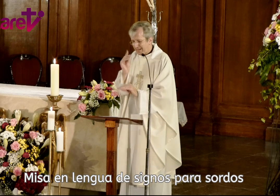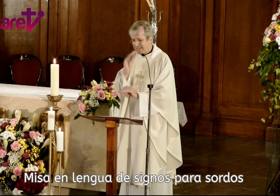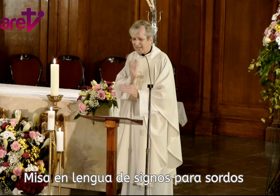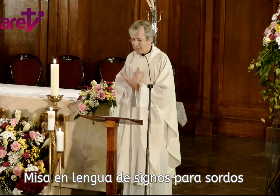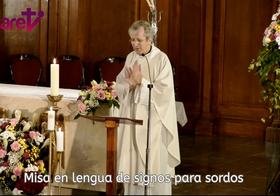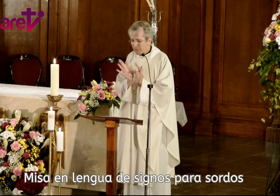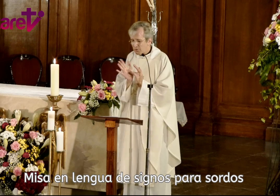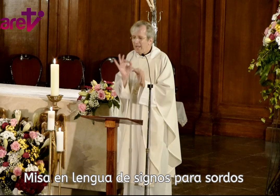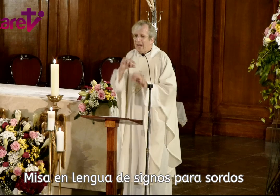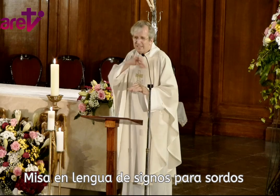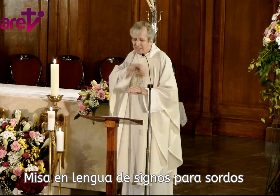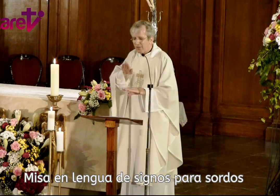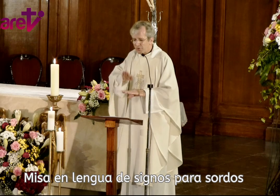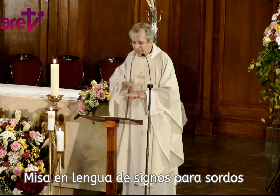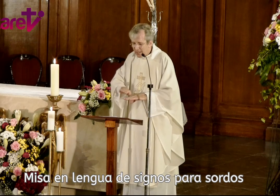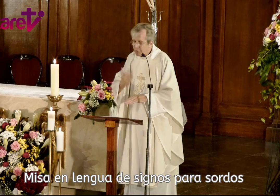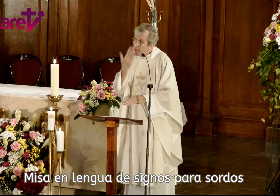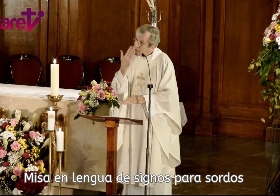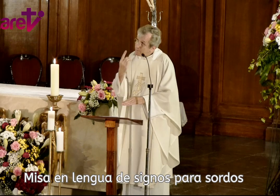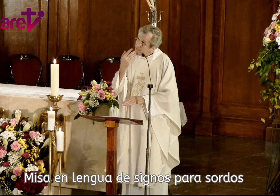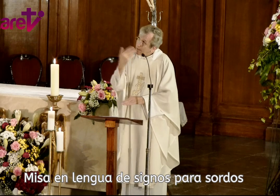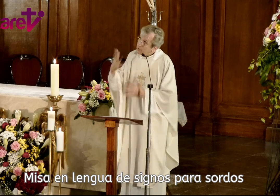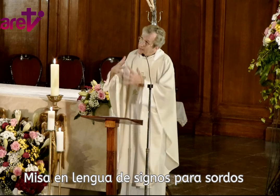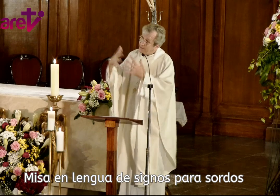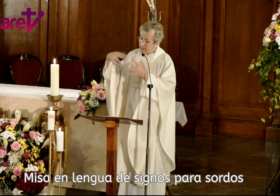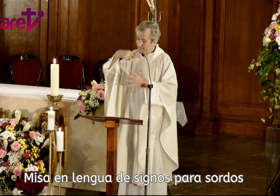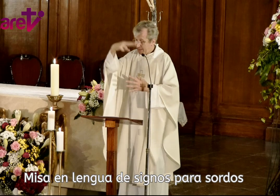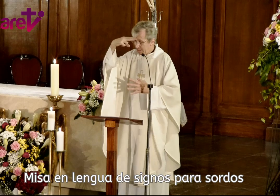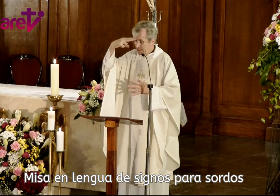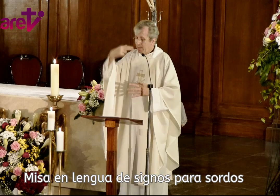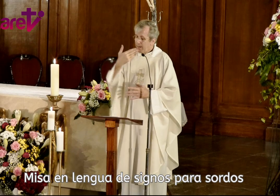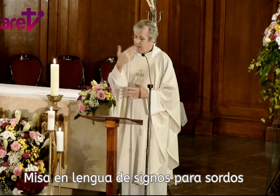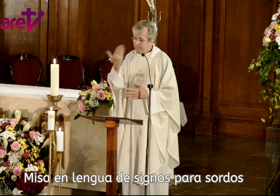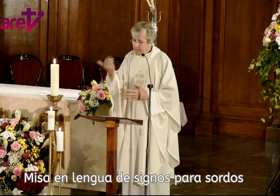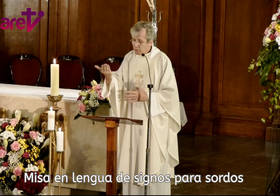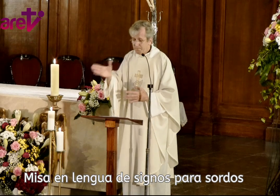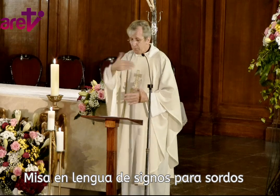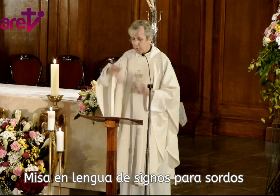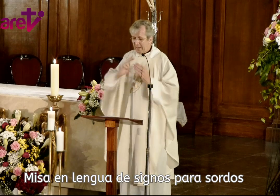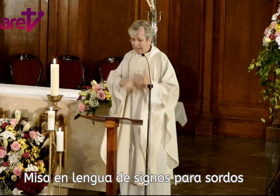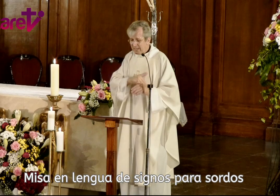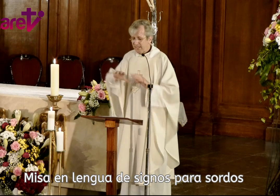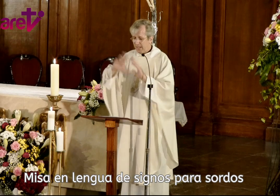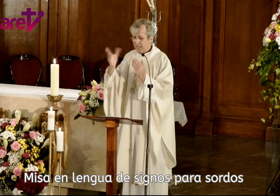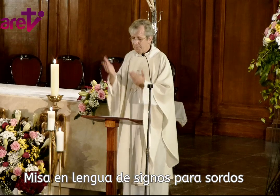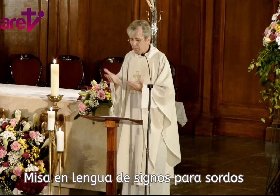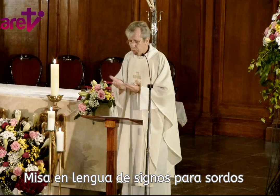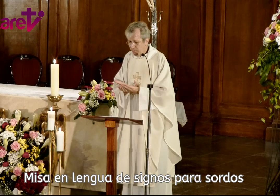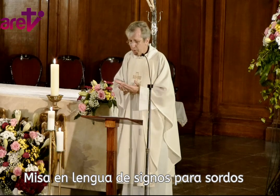Teresita al Niño Jesús a sentirnos pequeños, nos presentamos delante del Padre y le pedimos por toda la Iglesia y por el